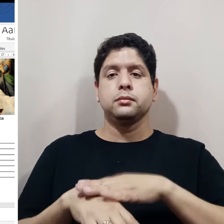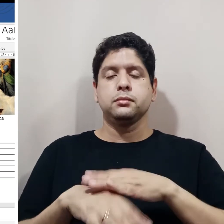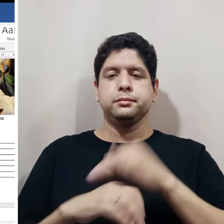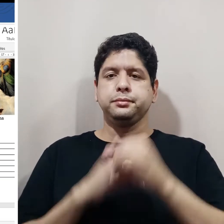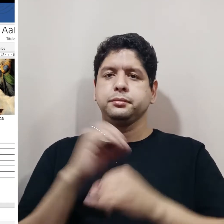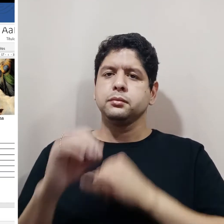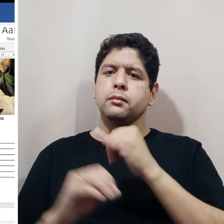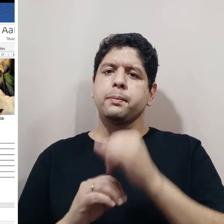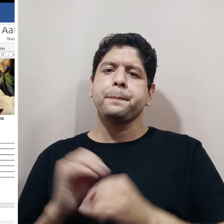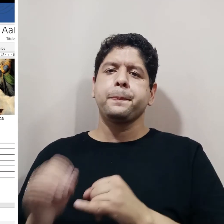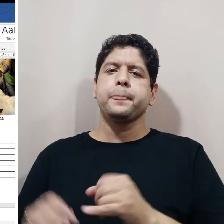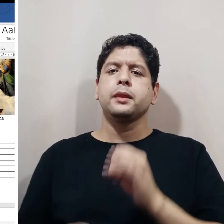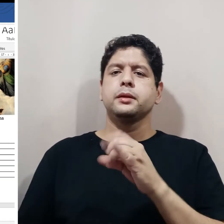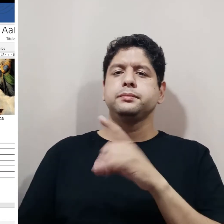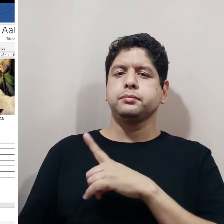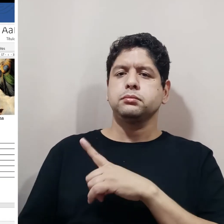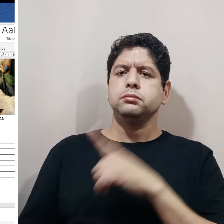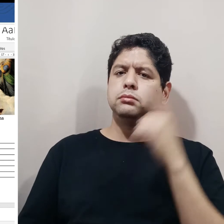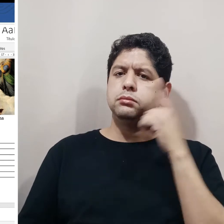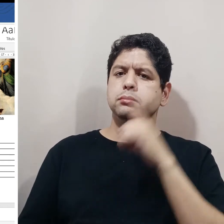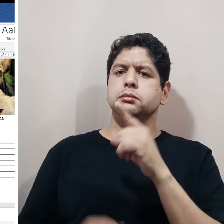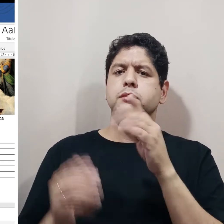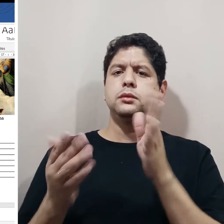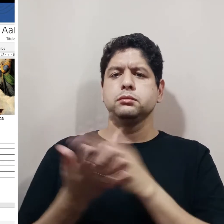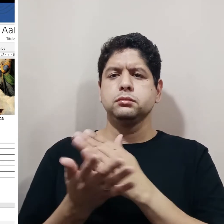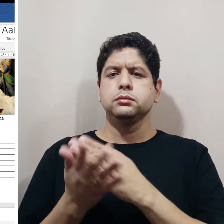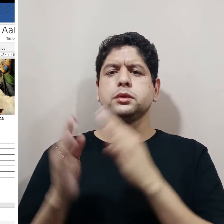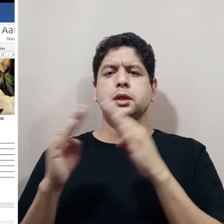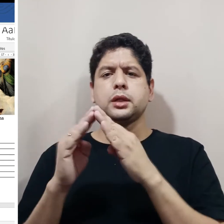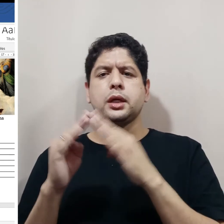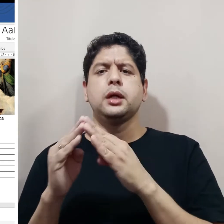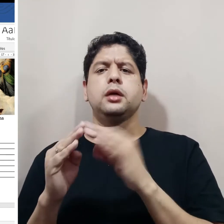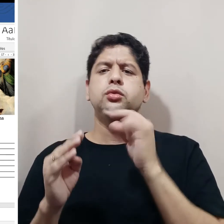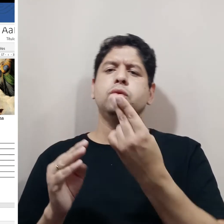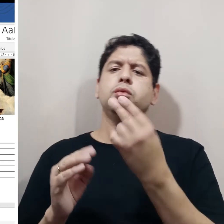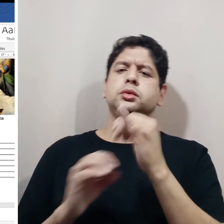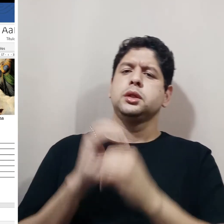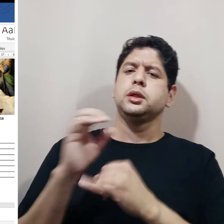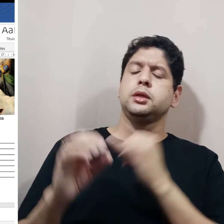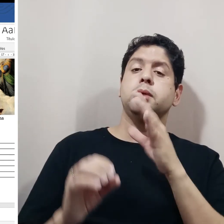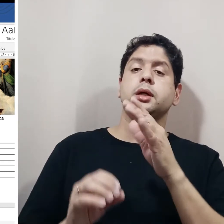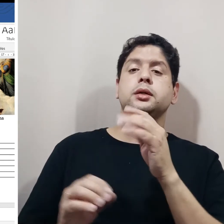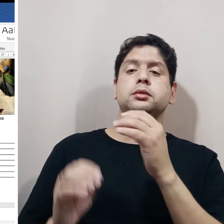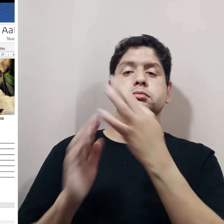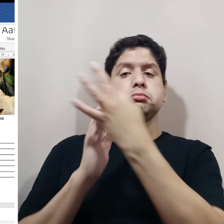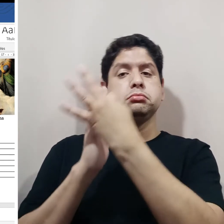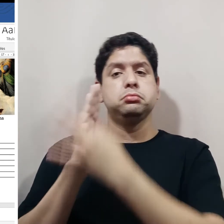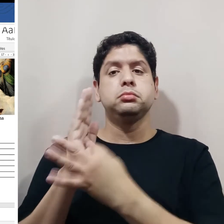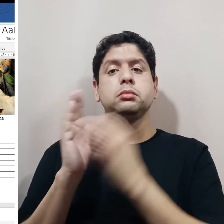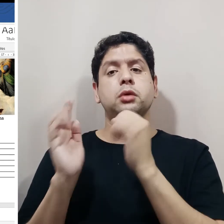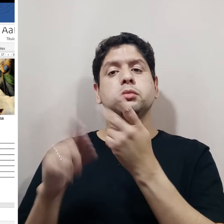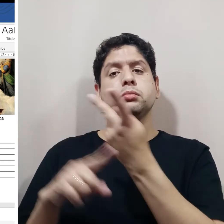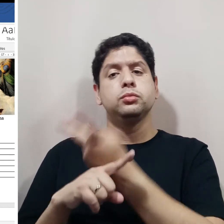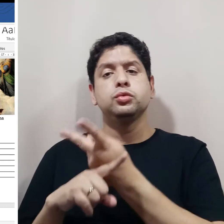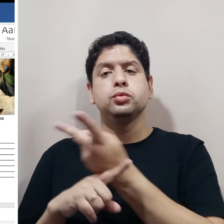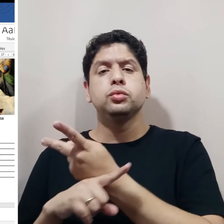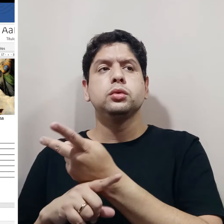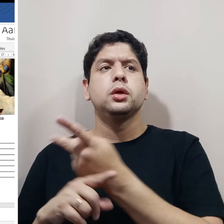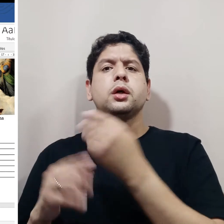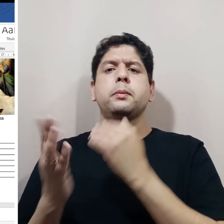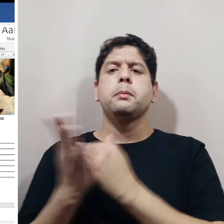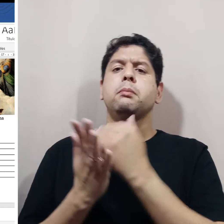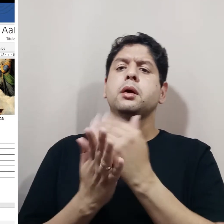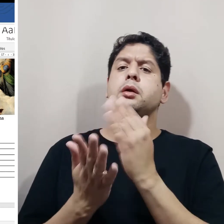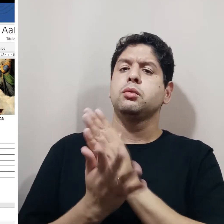pessoal, vocês tinham que realizar uma pesquisa. Pesquisar na própria internet, por exemplo, caso tenha